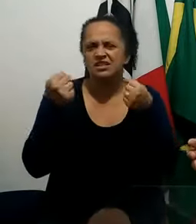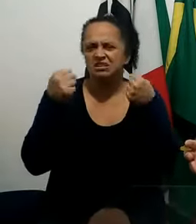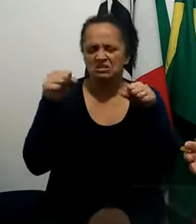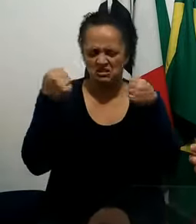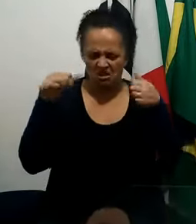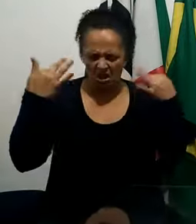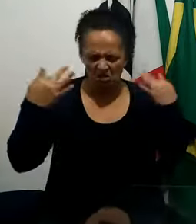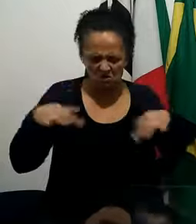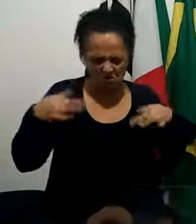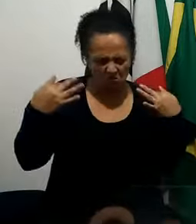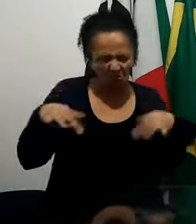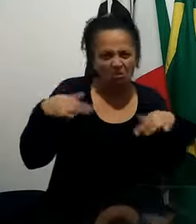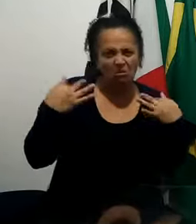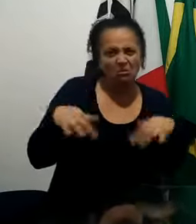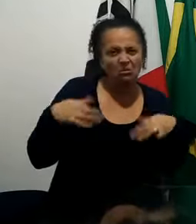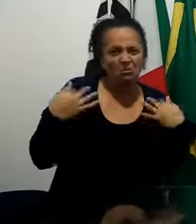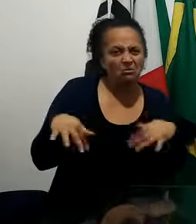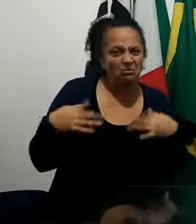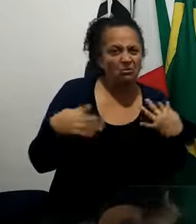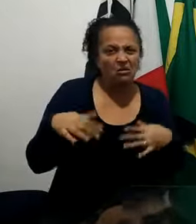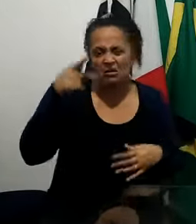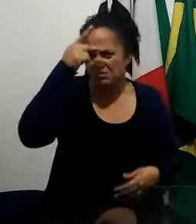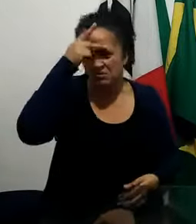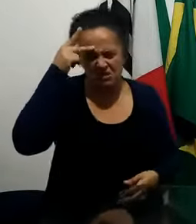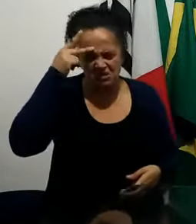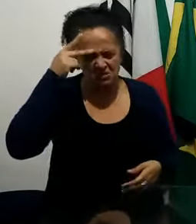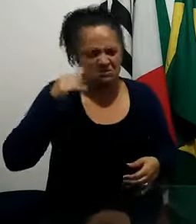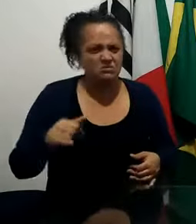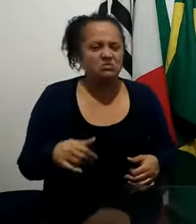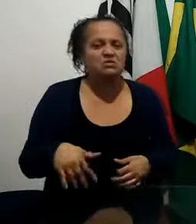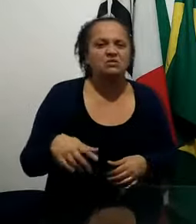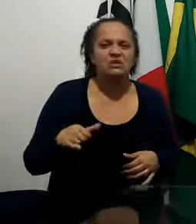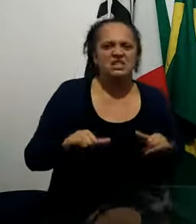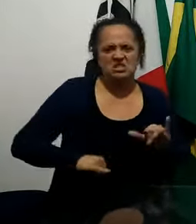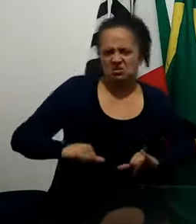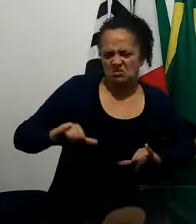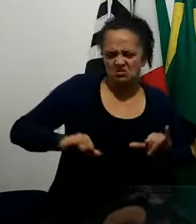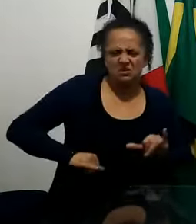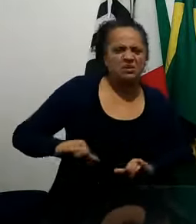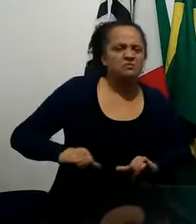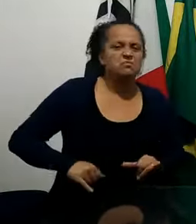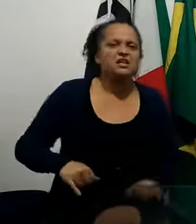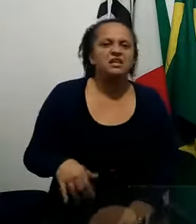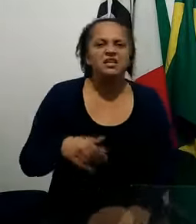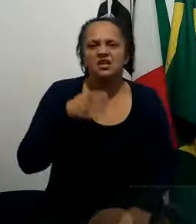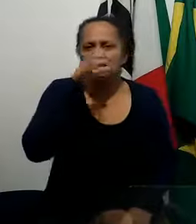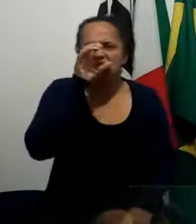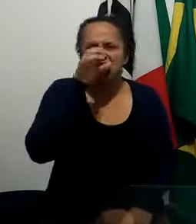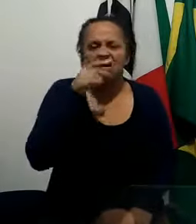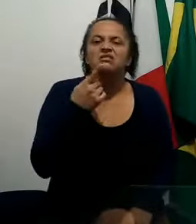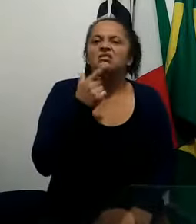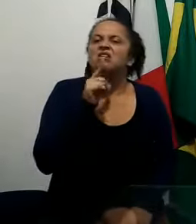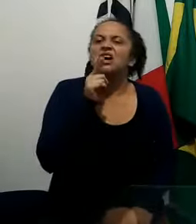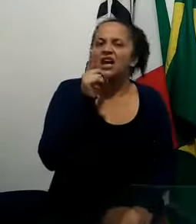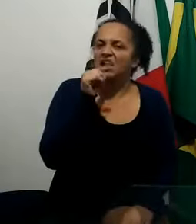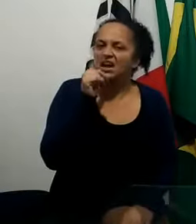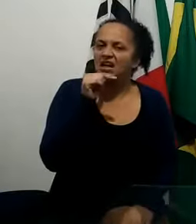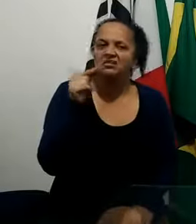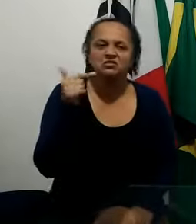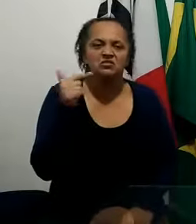de úlceras, está escrito aqui. Sede, forte calor. E o que eles fizeram? Ao invés de se